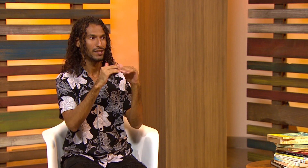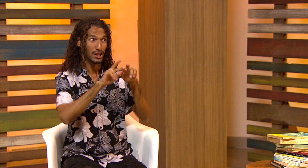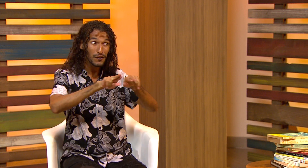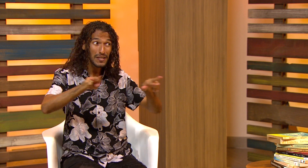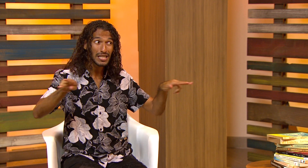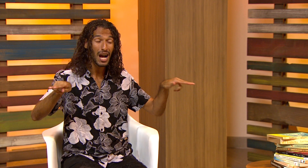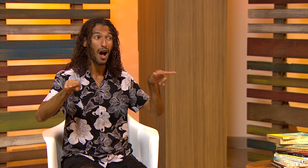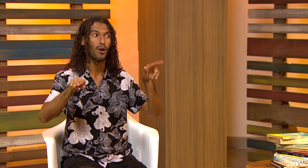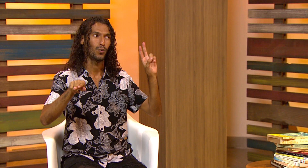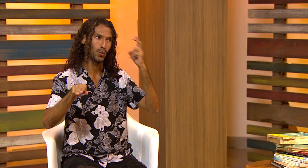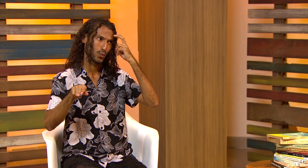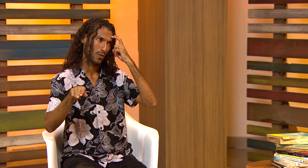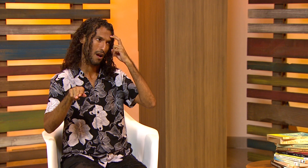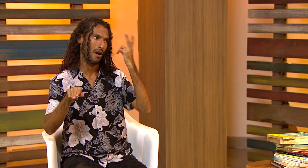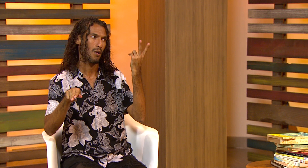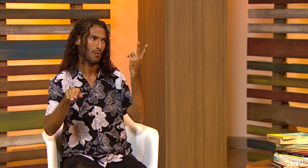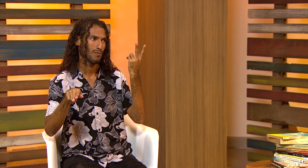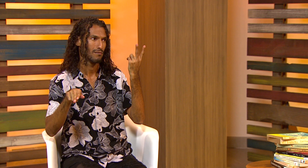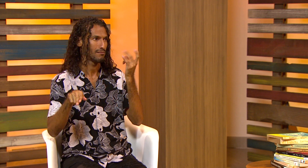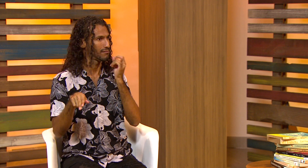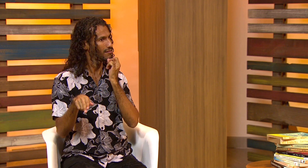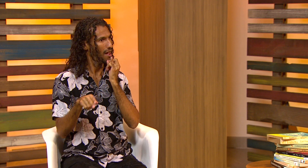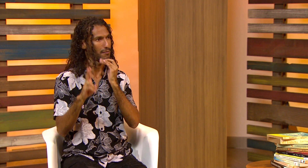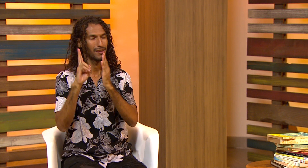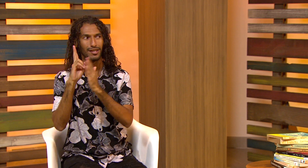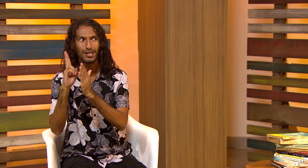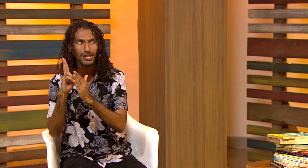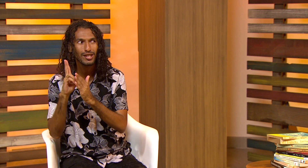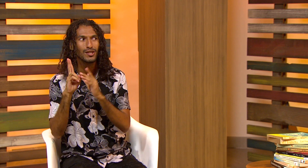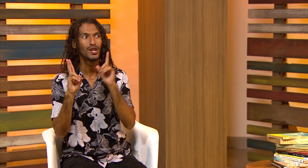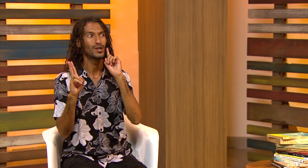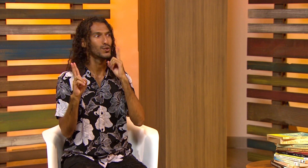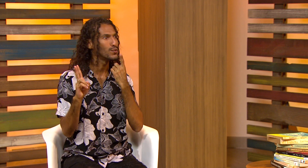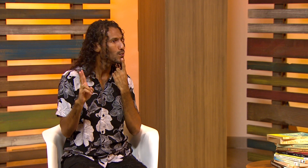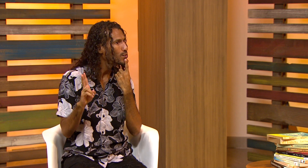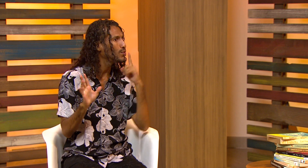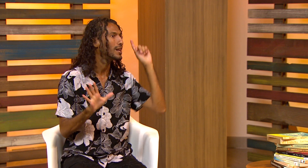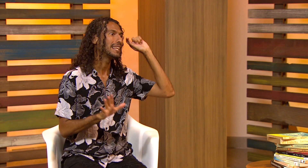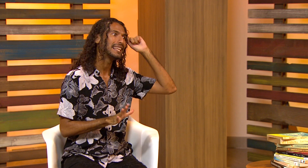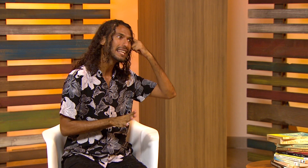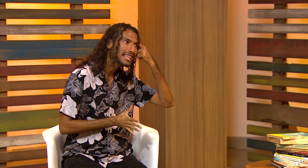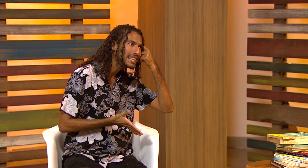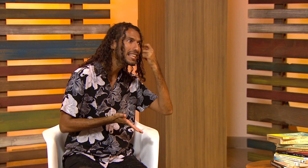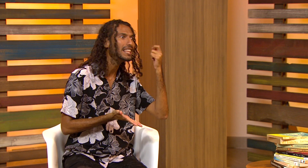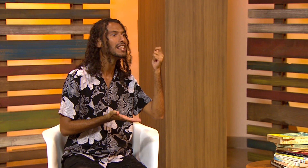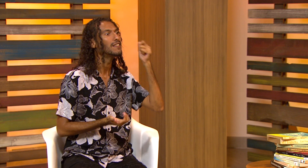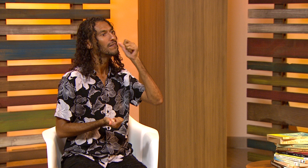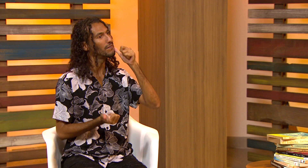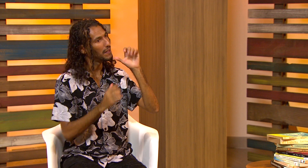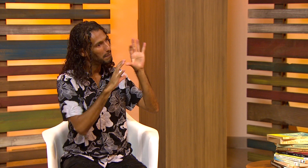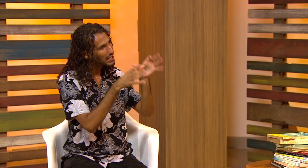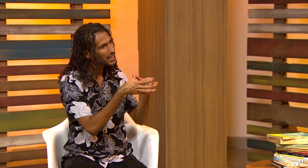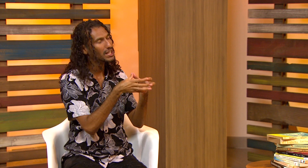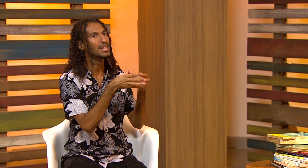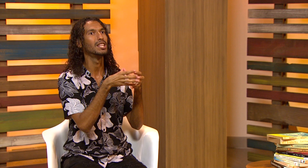exemplo, os indígenas, os surdos, os negros, as famílias